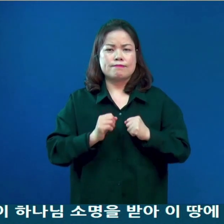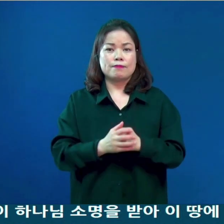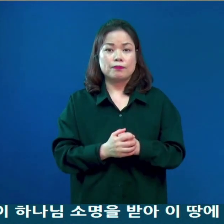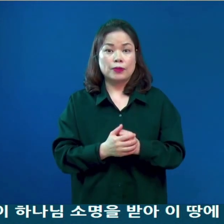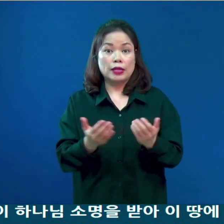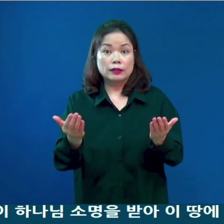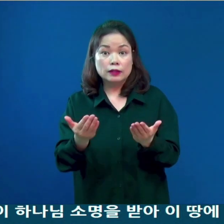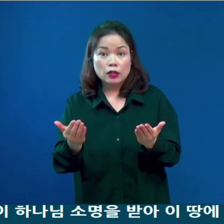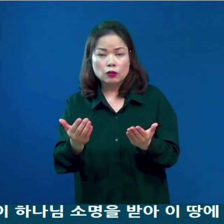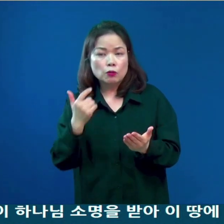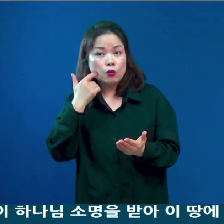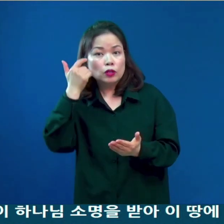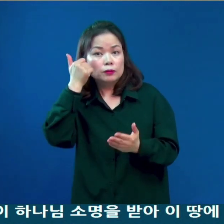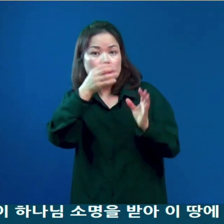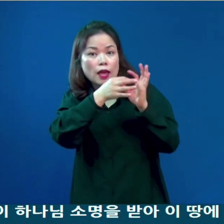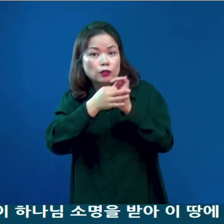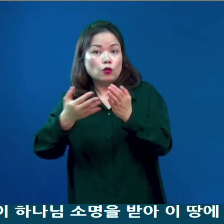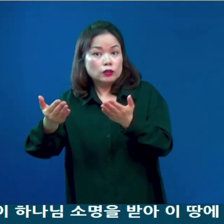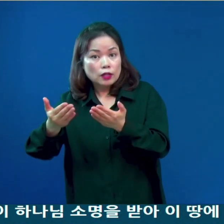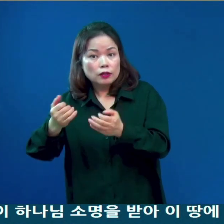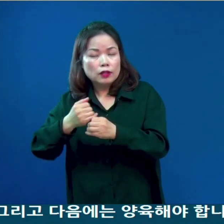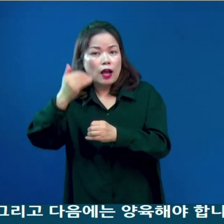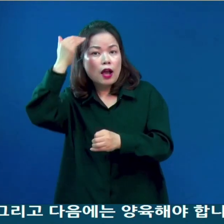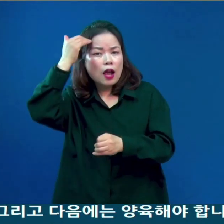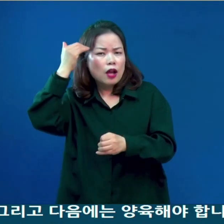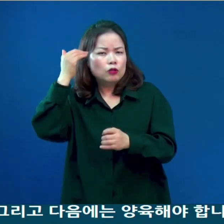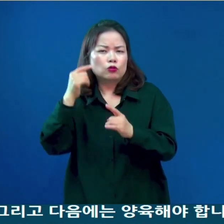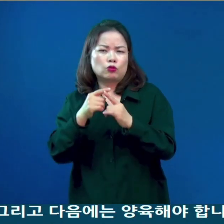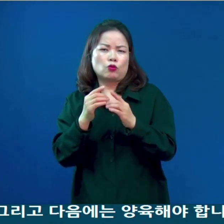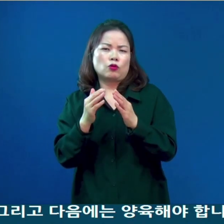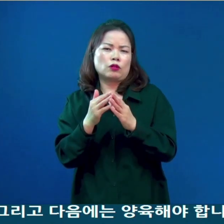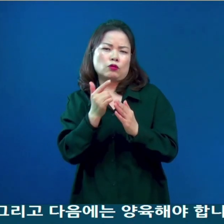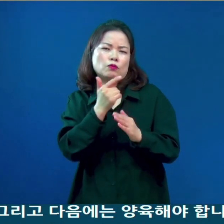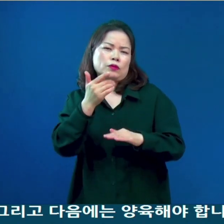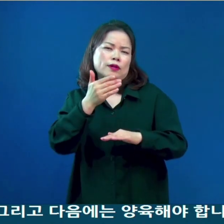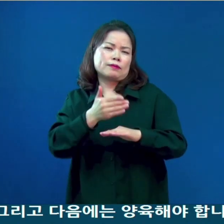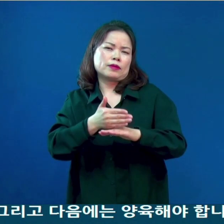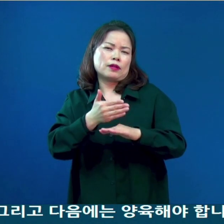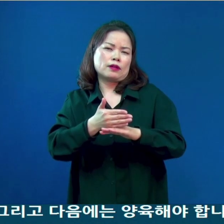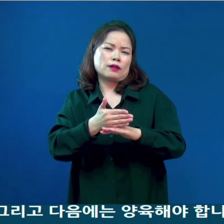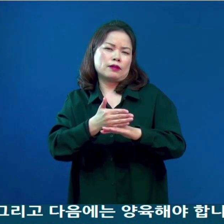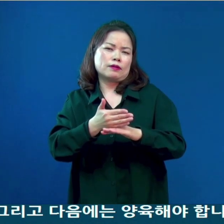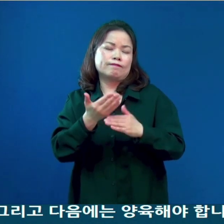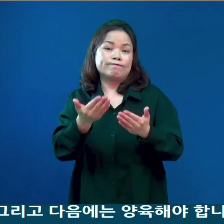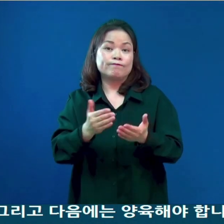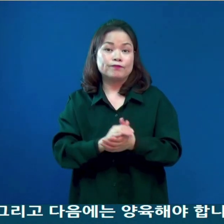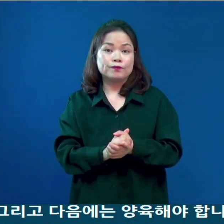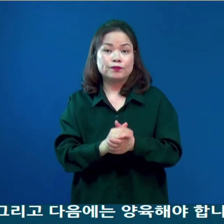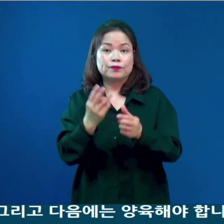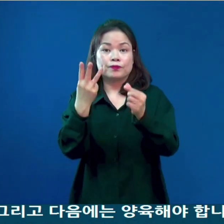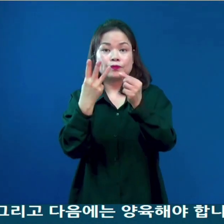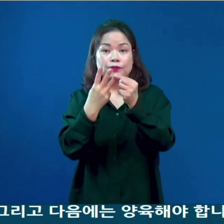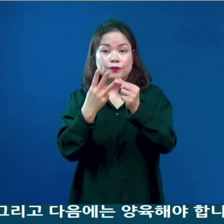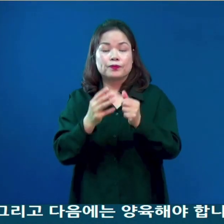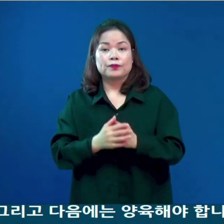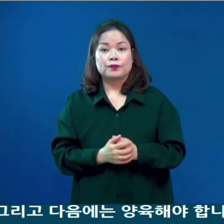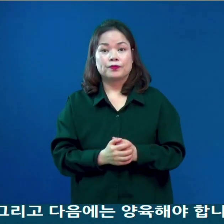저도 이 사역을 계속하면서 많은 우리 한국 교회가 너무 감사한 뿌리입니다. 3번째 단계로 지금 들어가고